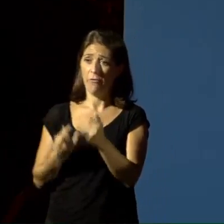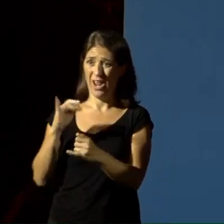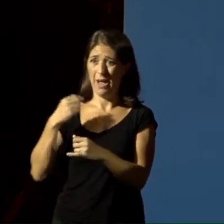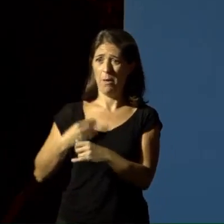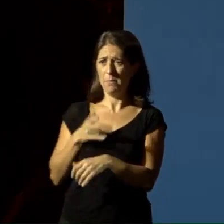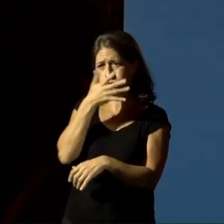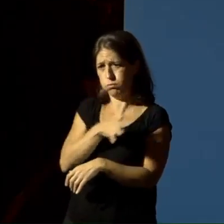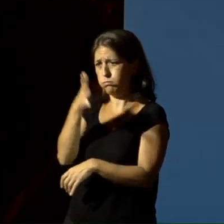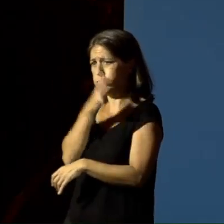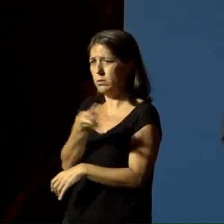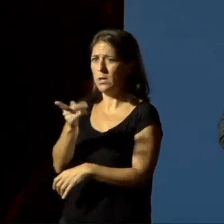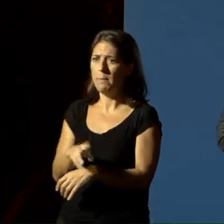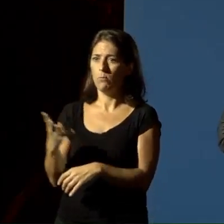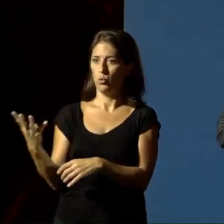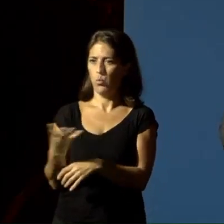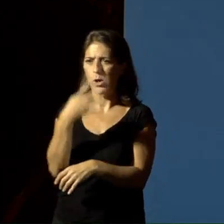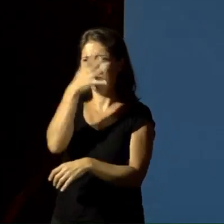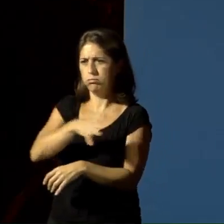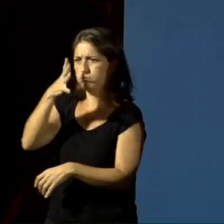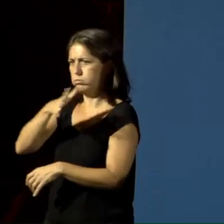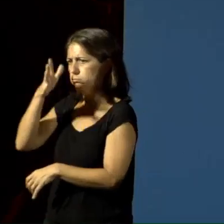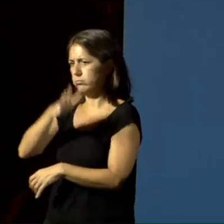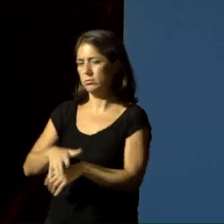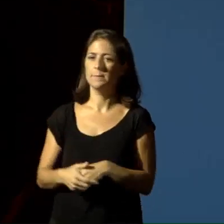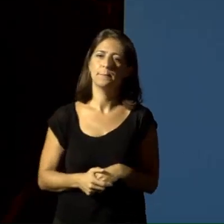Pablo Cobián, imputado.